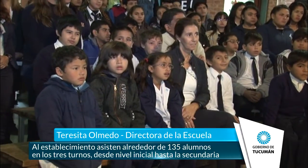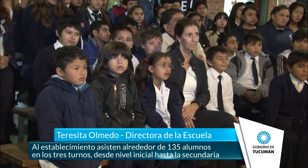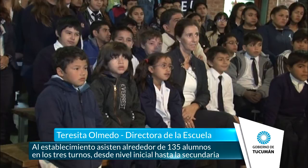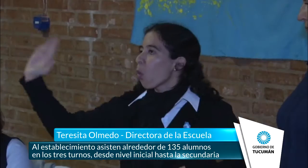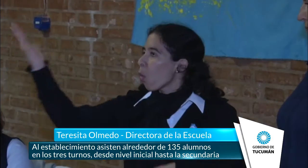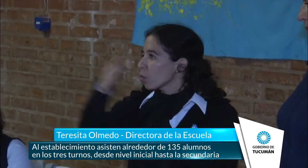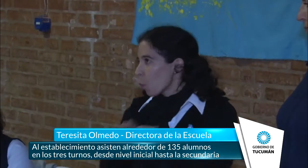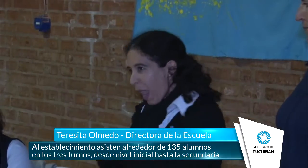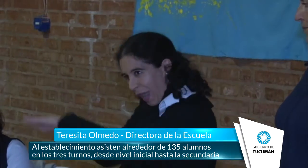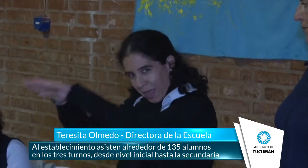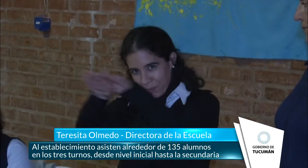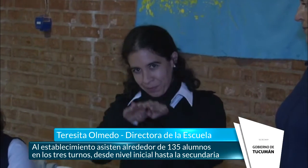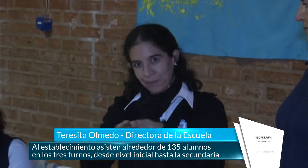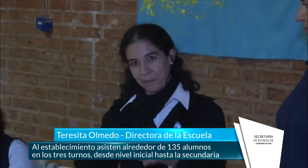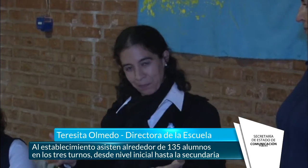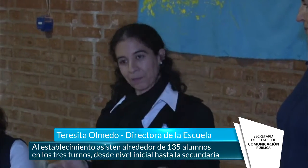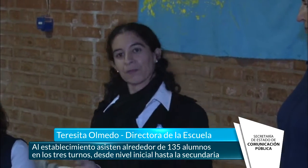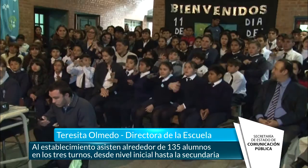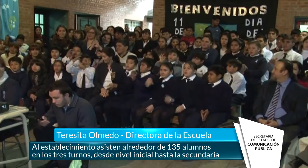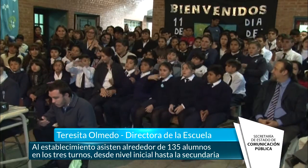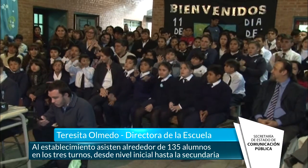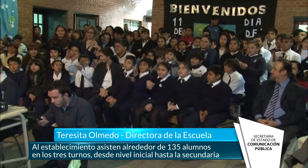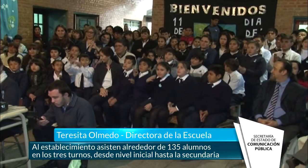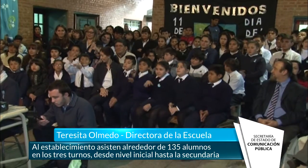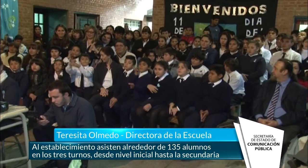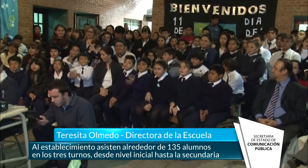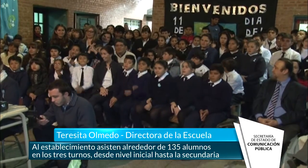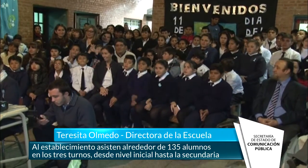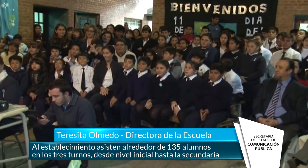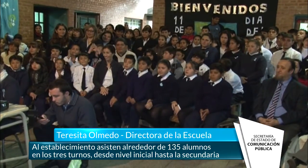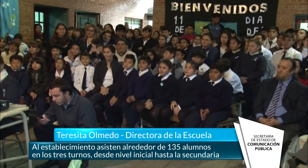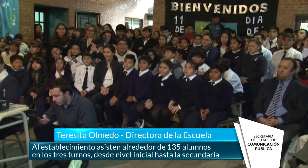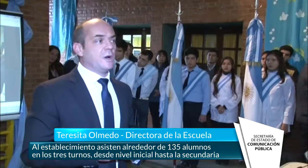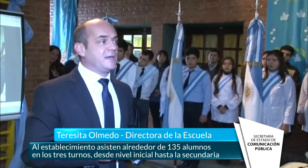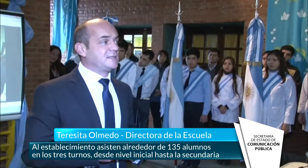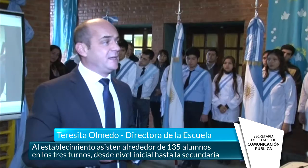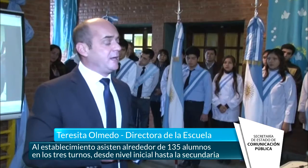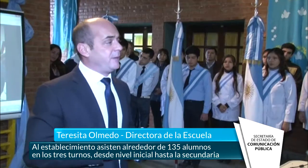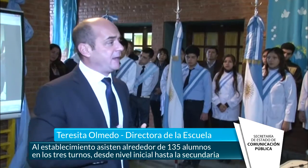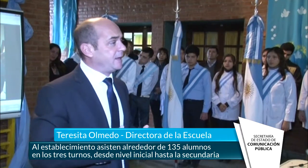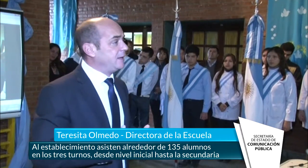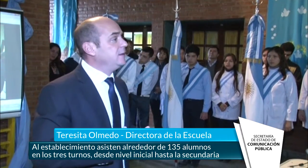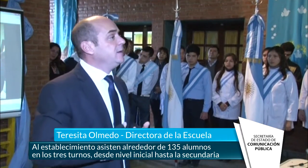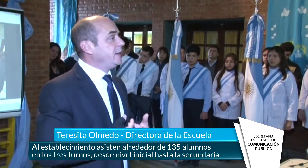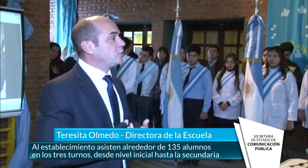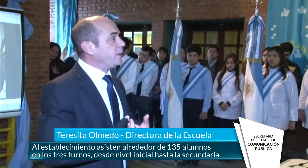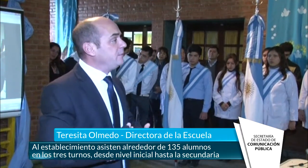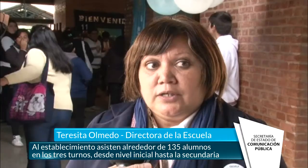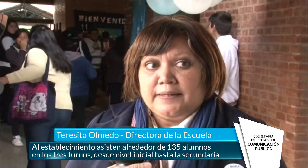recordar e identificarnos con la creación del himno nacional argentino y también unificar en el año del Bicentenario de la